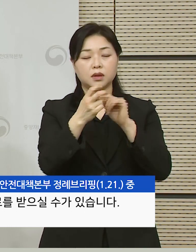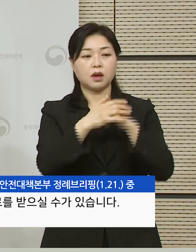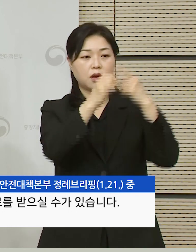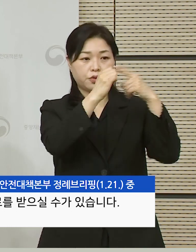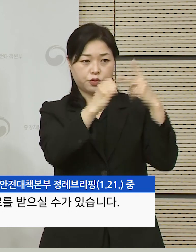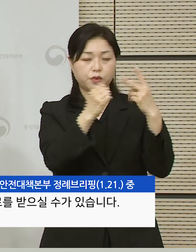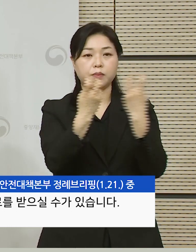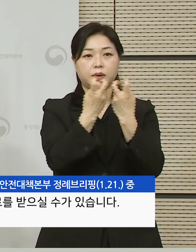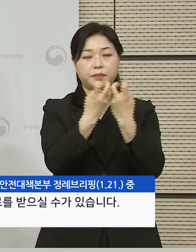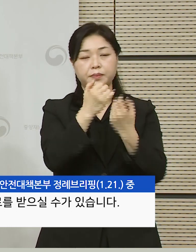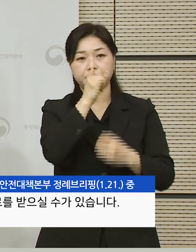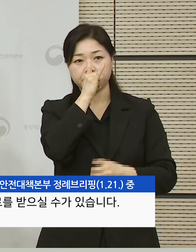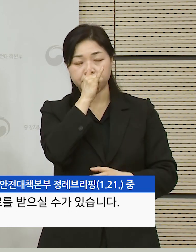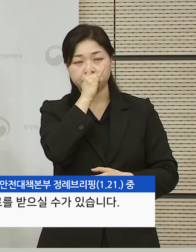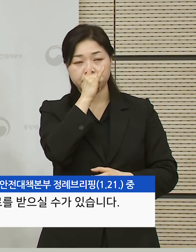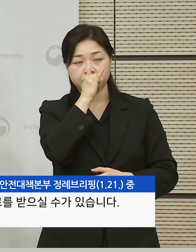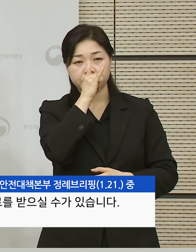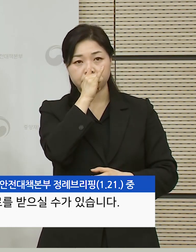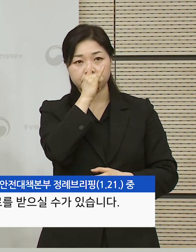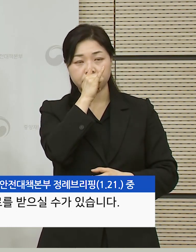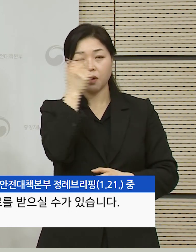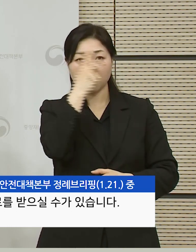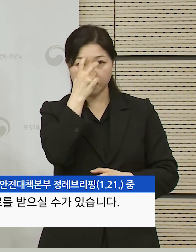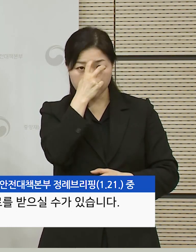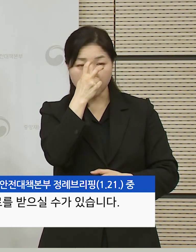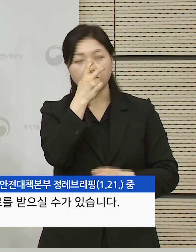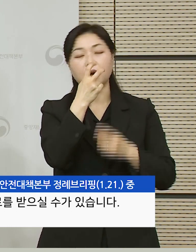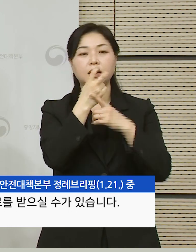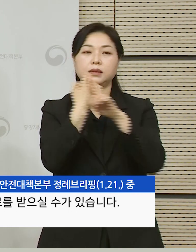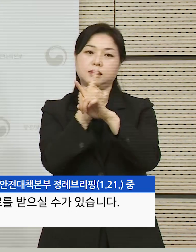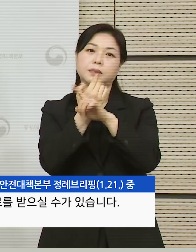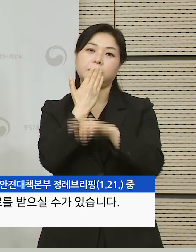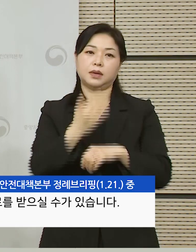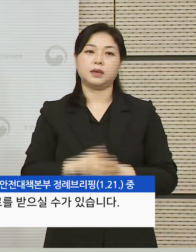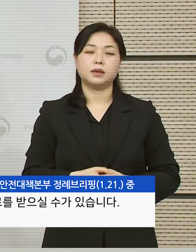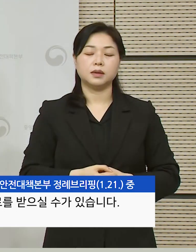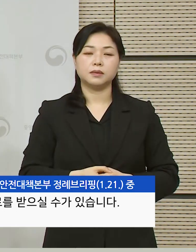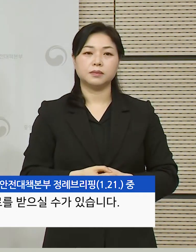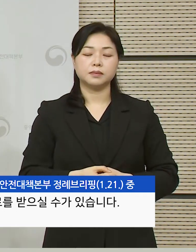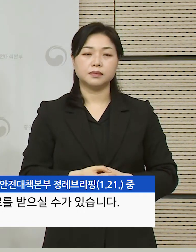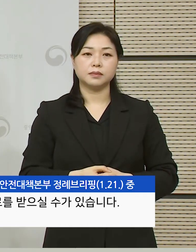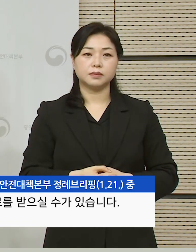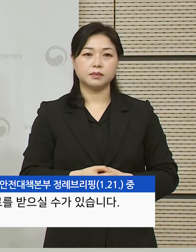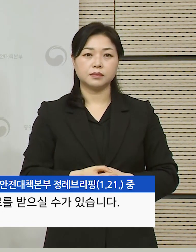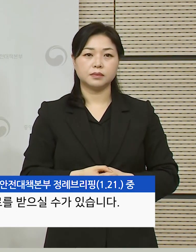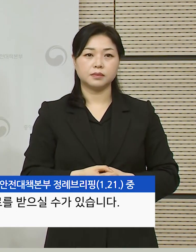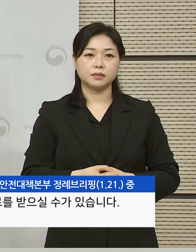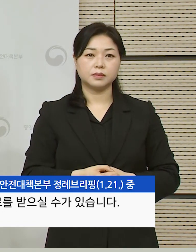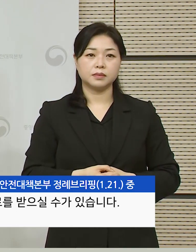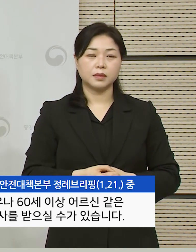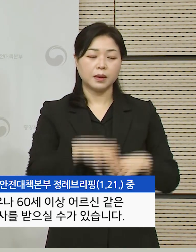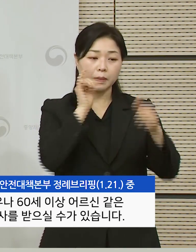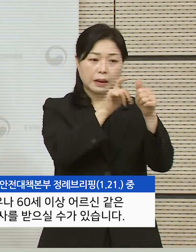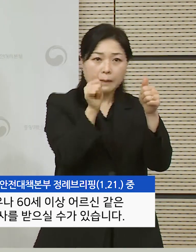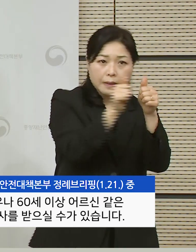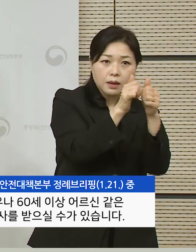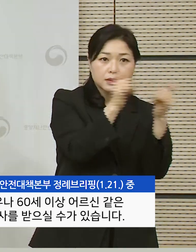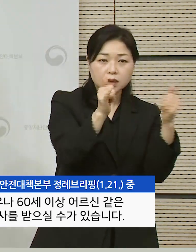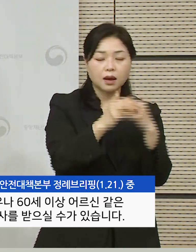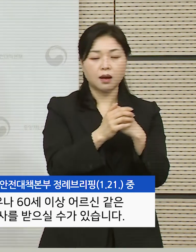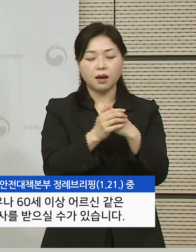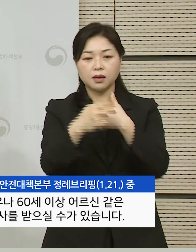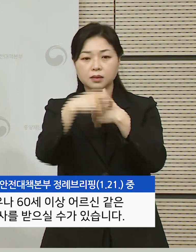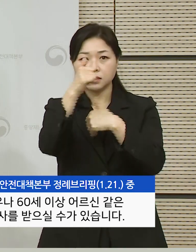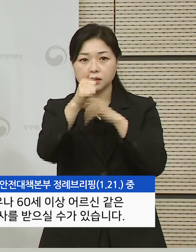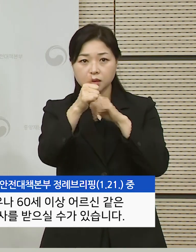먼저 진단검사의 경우 두 가지 방법으로 진료와 검사와 진료를 받으실 수가 있습니다.